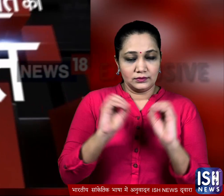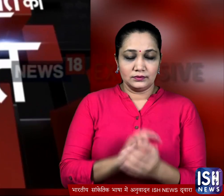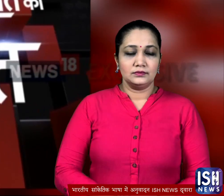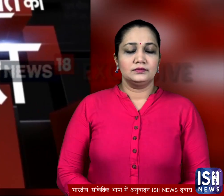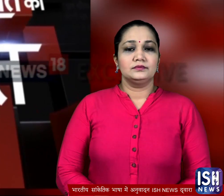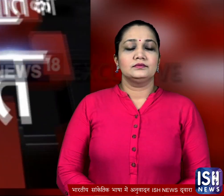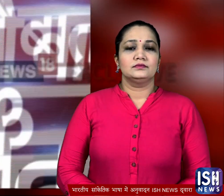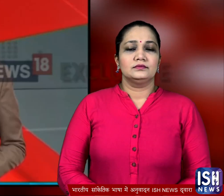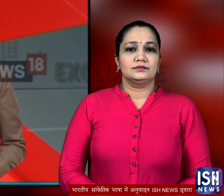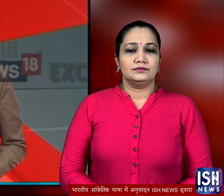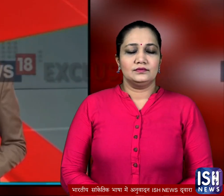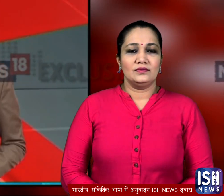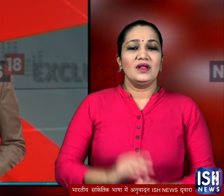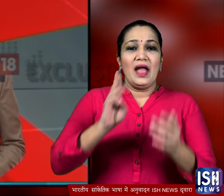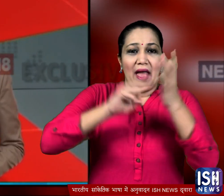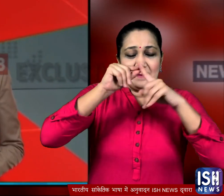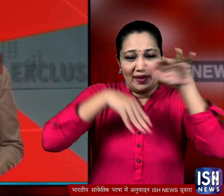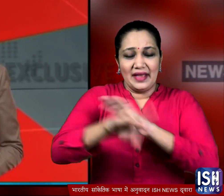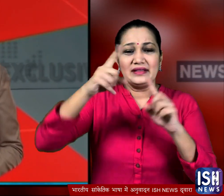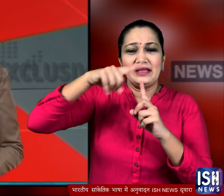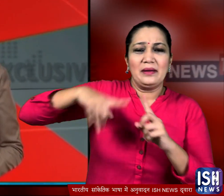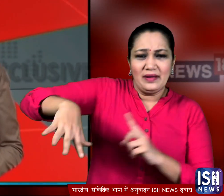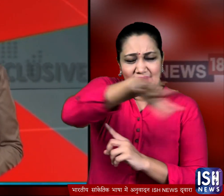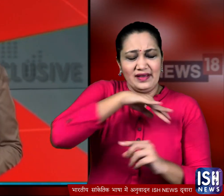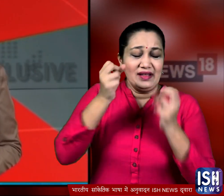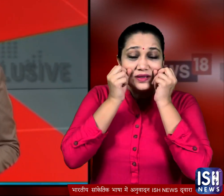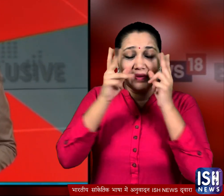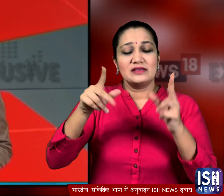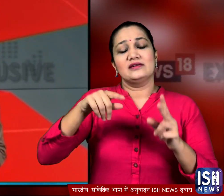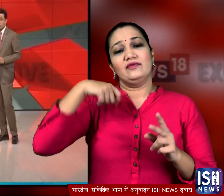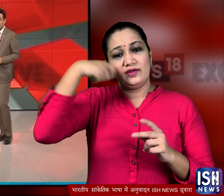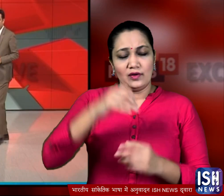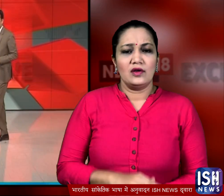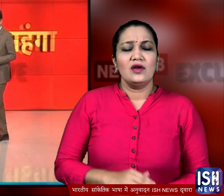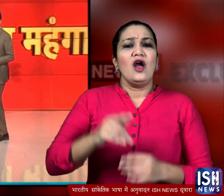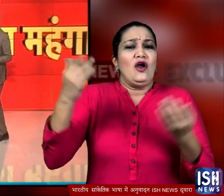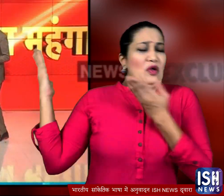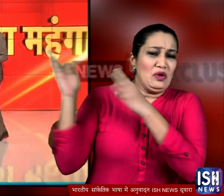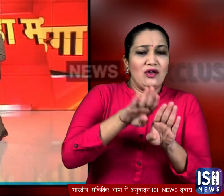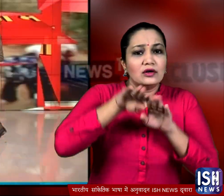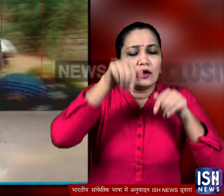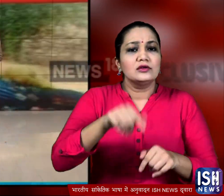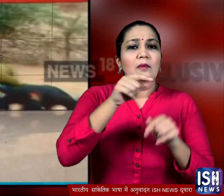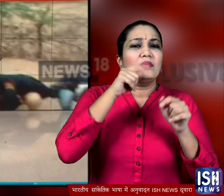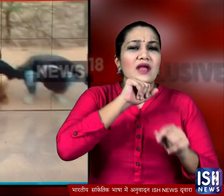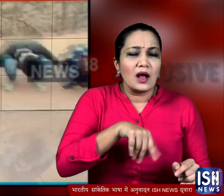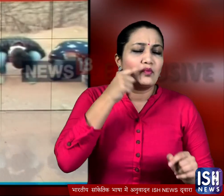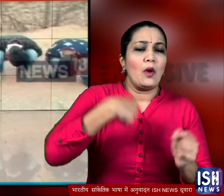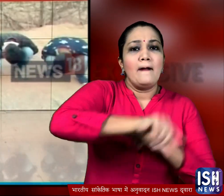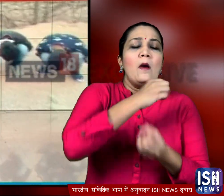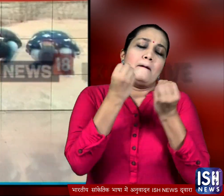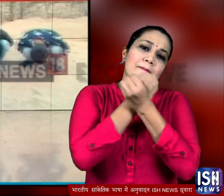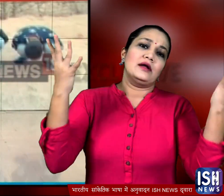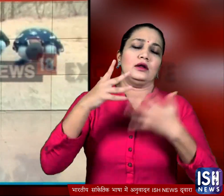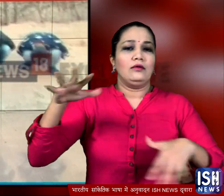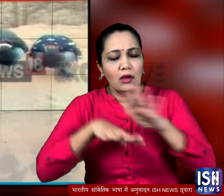आहोत। मध्य प्रदेश के टीकमगढ़ से चौंकाने वाली तस्वीरें सामने आई। वहां लॉकडाउन में कुछ लड़के पार्टी करने के मकसद से घूमते पकड़े गए।